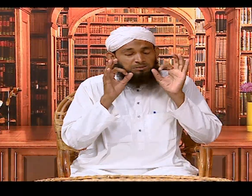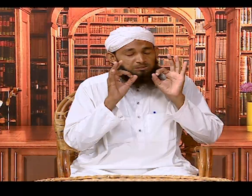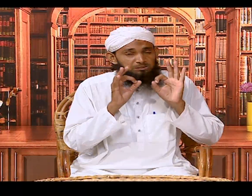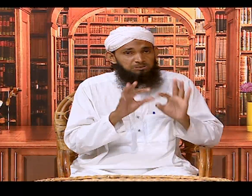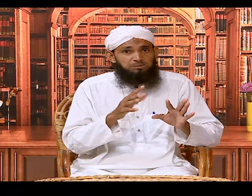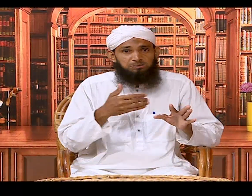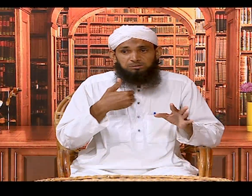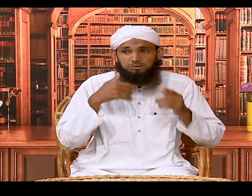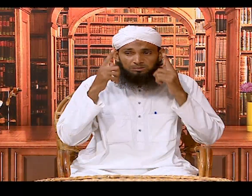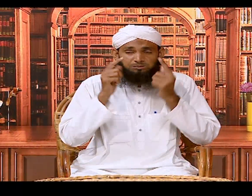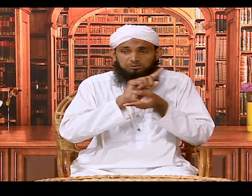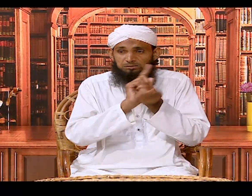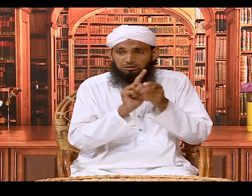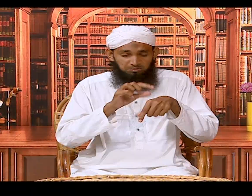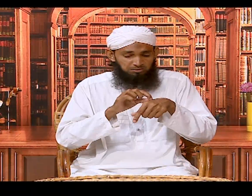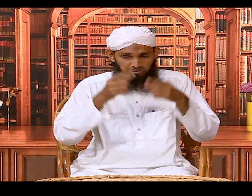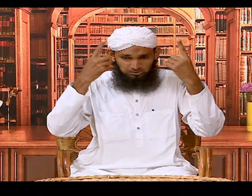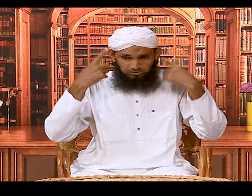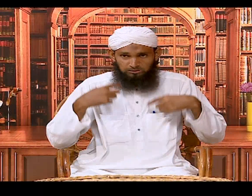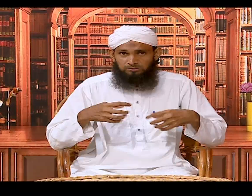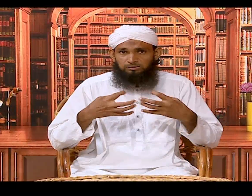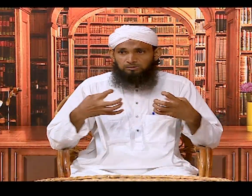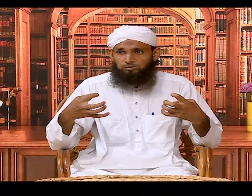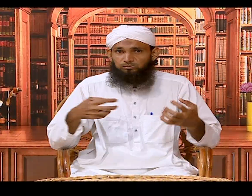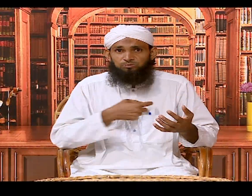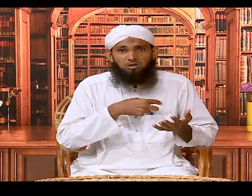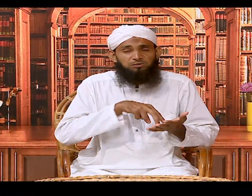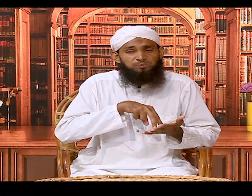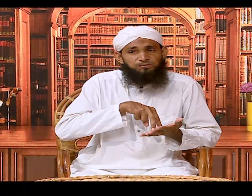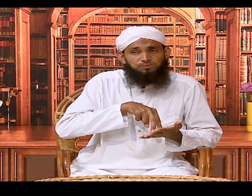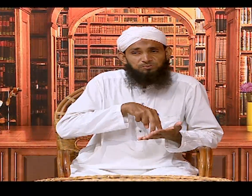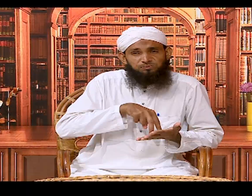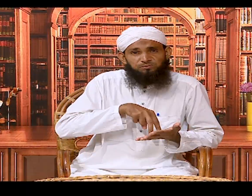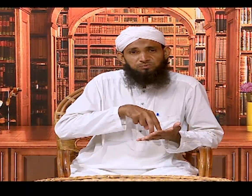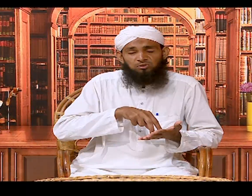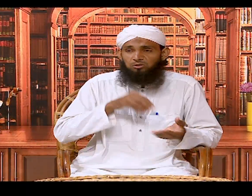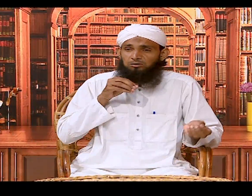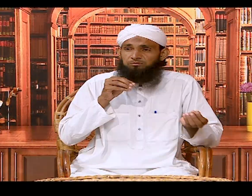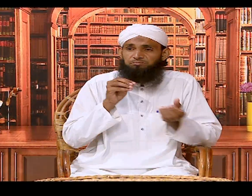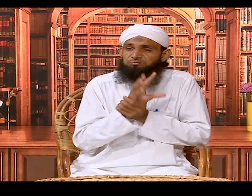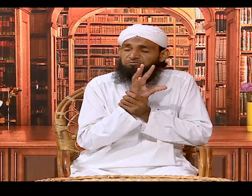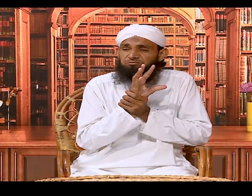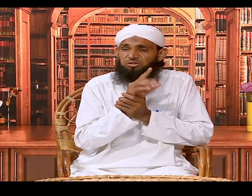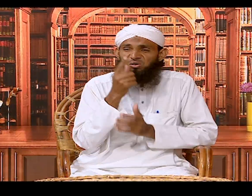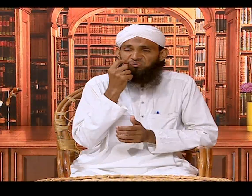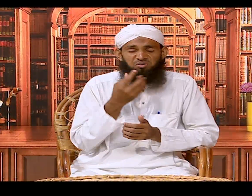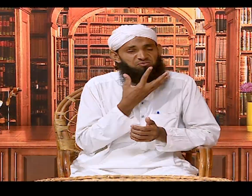سن کر میرے بدن کا ایک ایک رونگٹا کھڑا ہو گیا اور میں خوف سے کانپتا ہوا وہاں سے بھاگ کھڑا ہوا۔